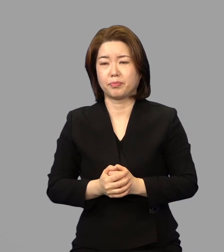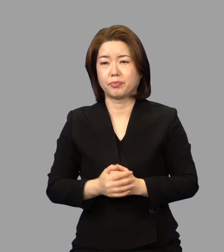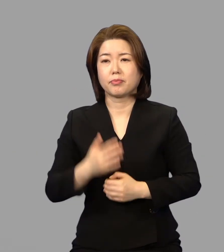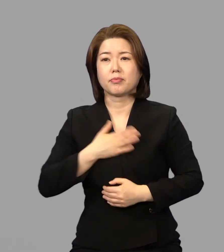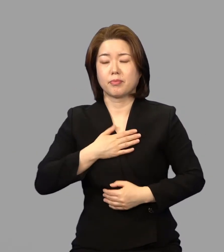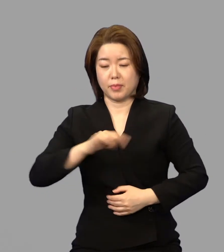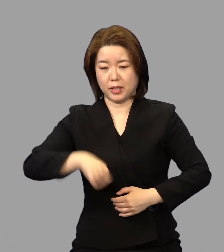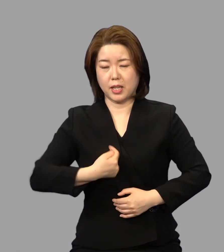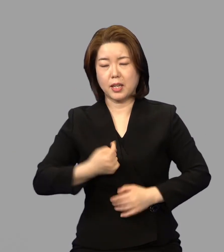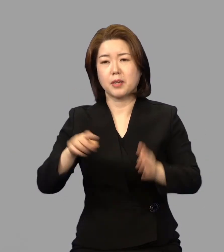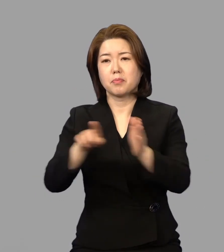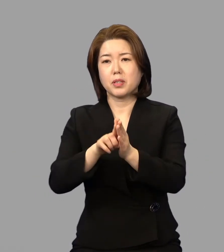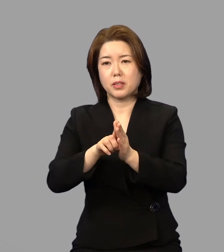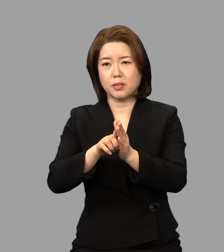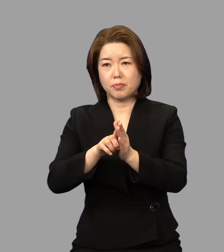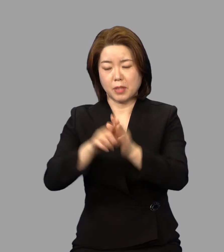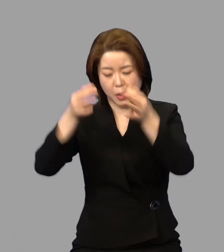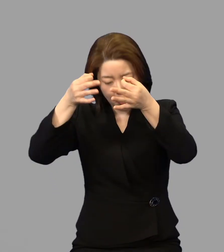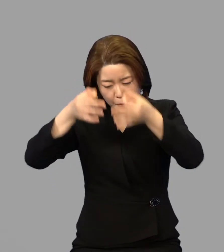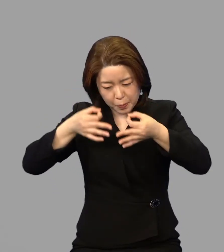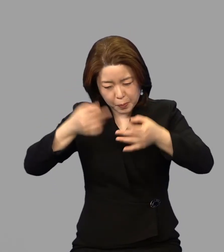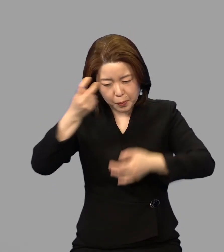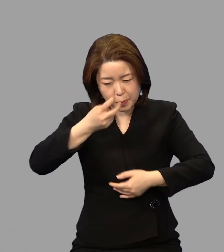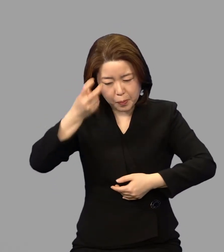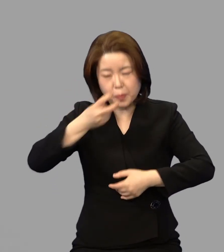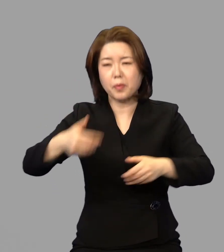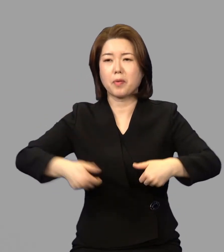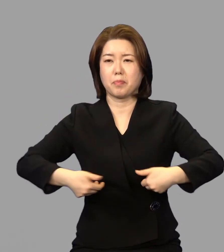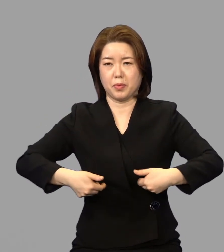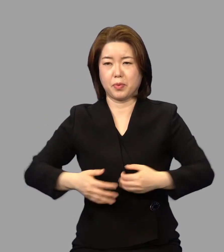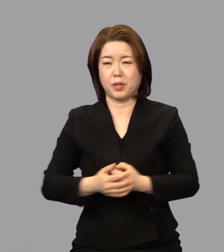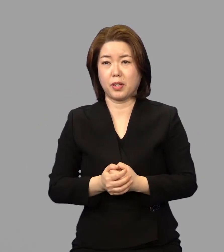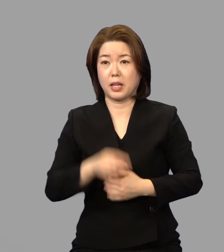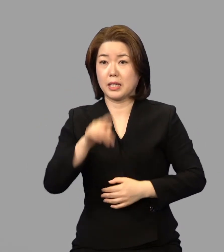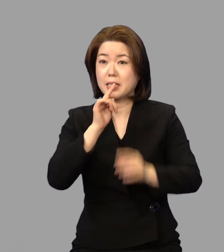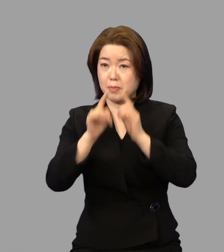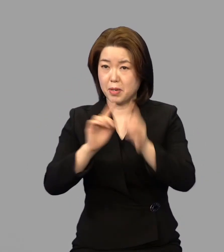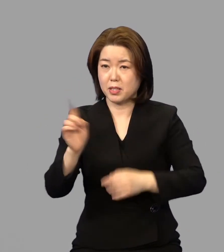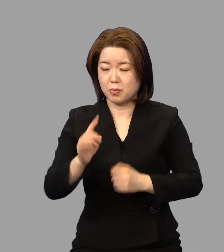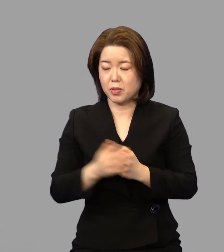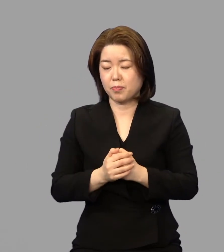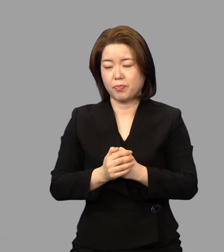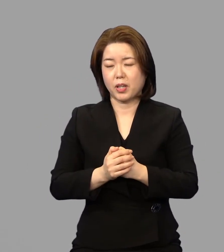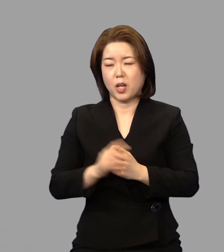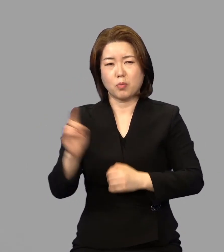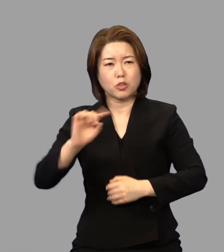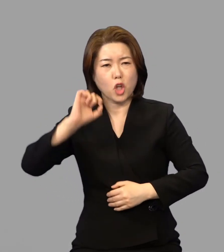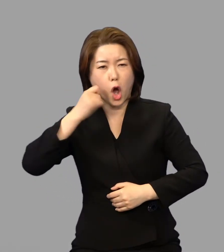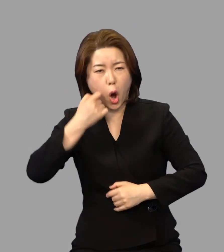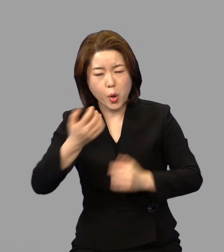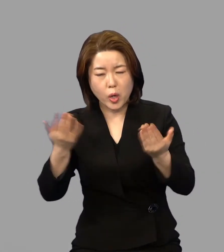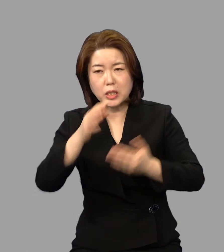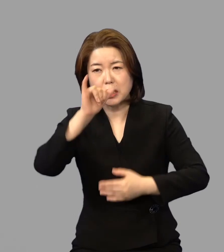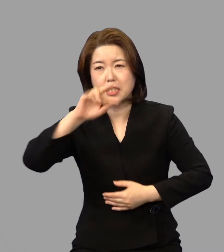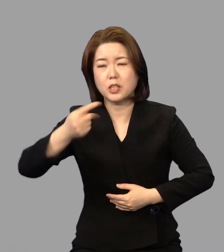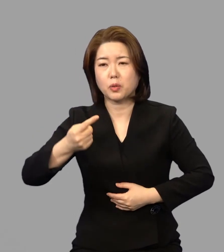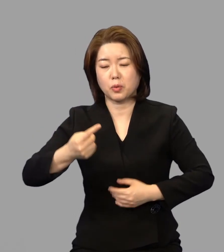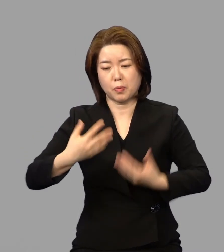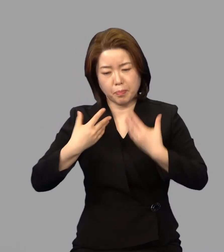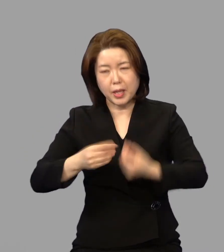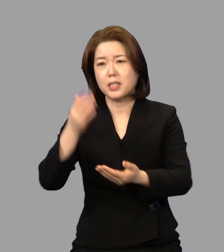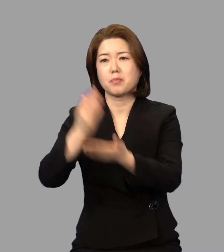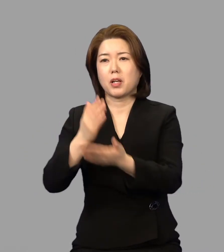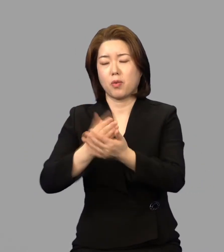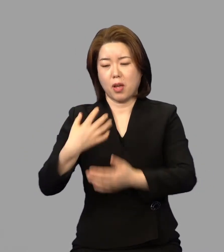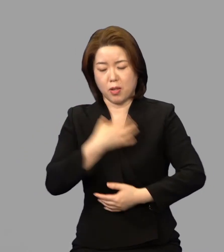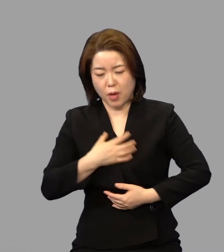자신의 신앙 점검해 봐야 됩니다. 오늘 이 말씀은 무슨 어려운 일이 있어도 절대로 낙심하지 마라, 두려워하지 마라,